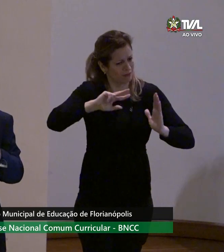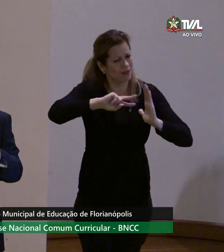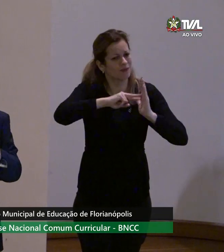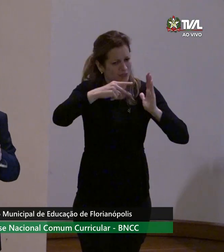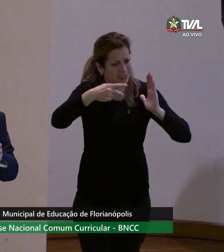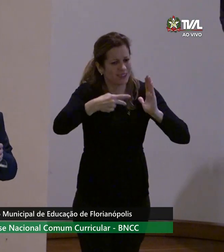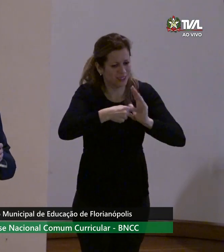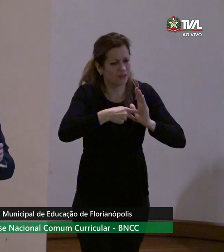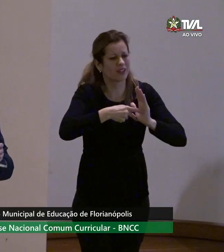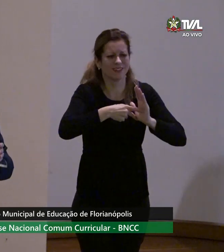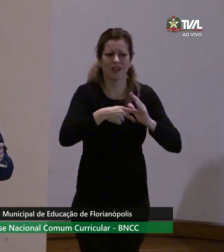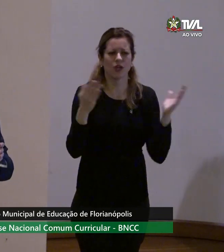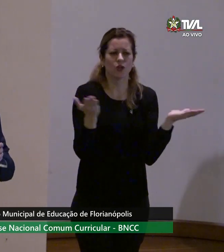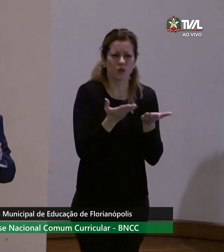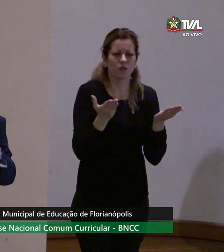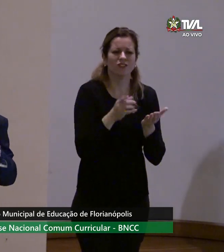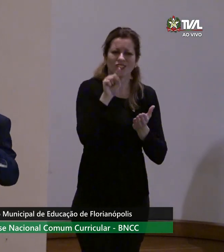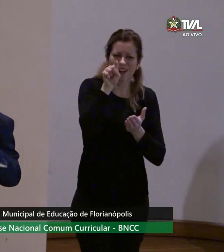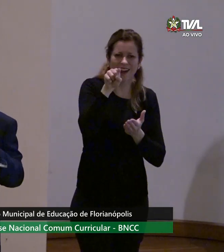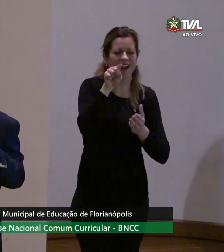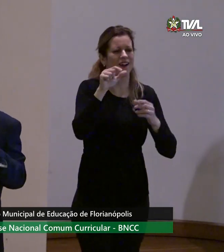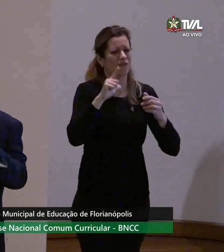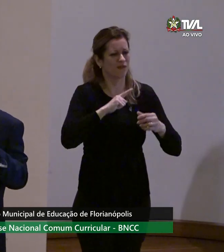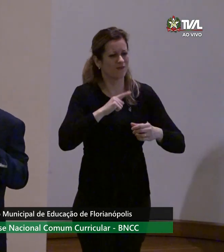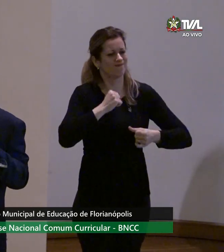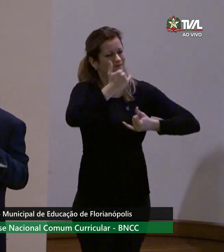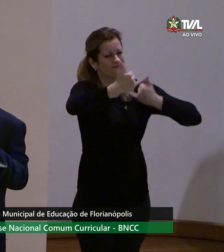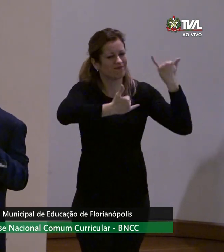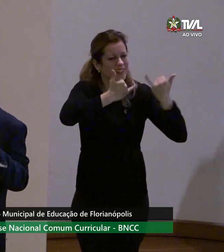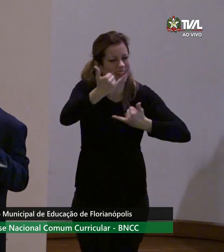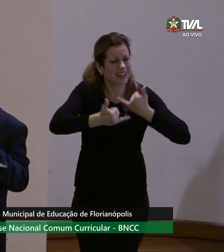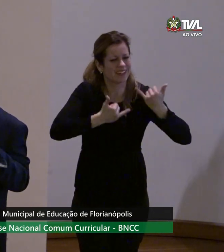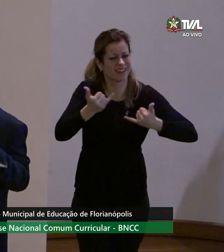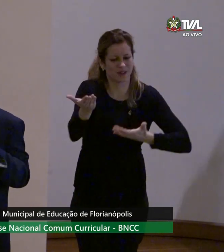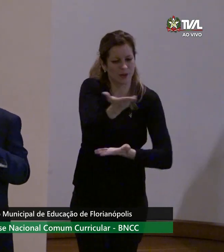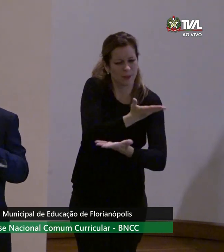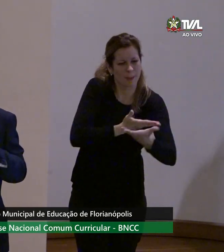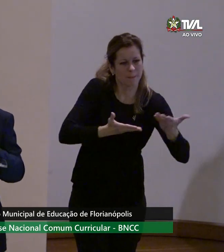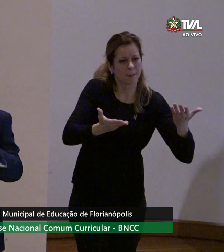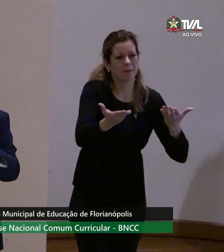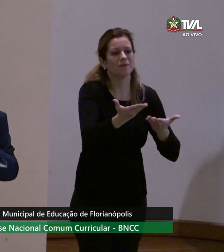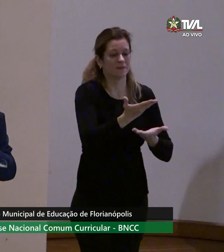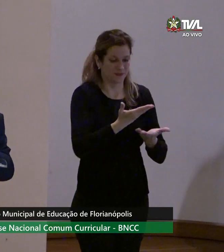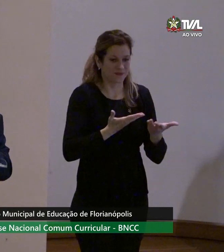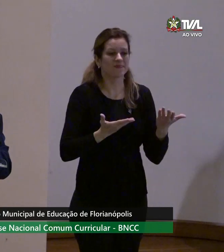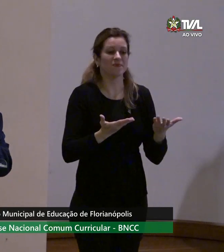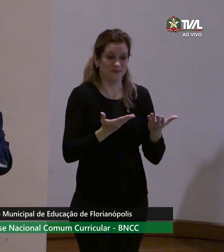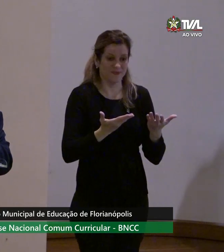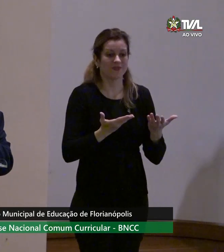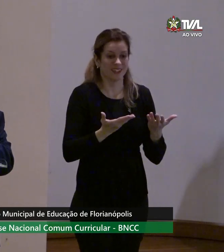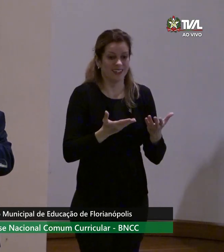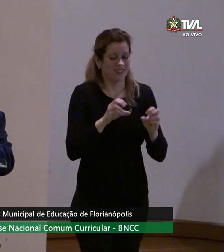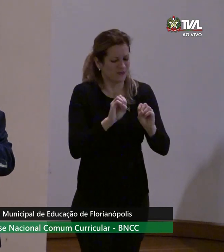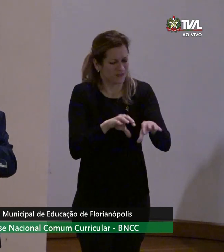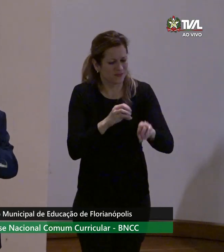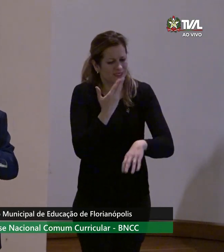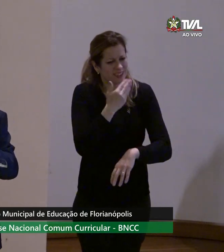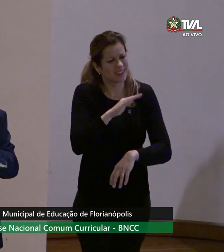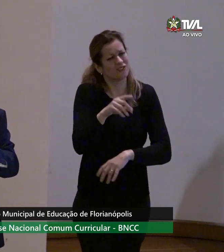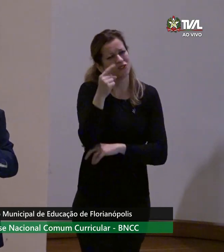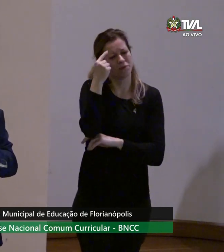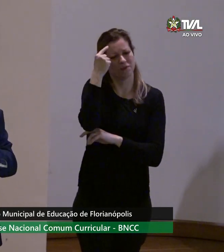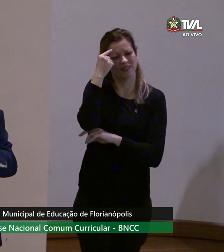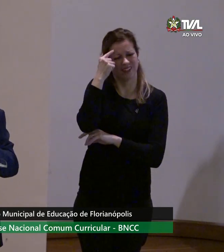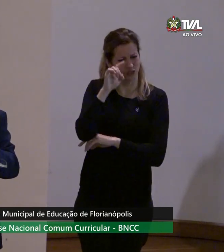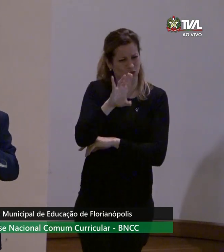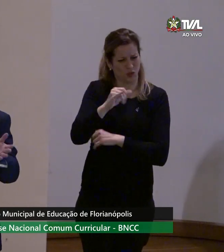dúvida que vai ter muita brincadeira muita interação e que sai quem não entende de educação infantil pode pensar meu